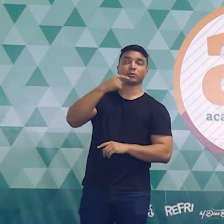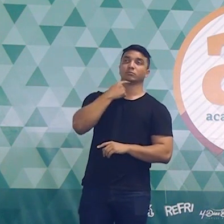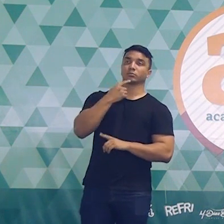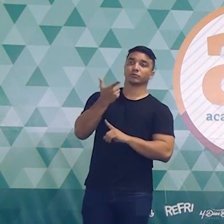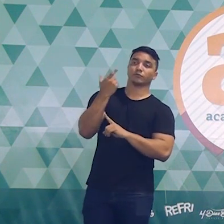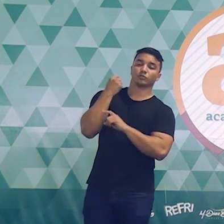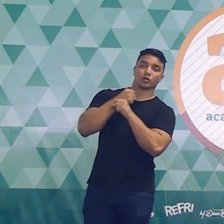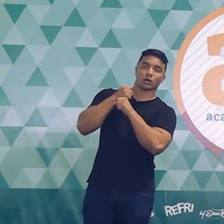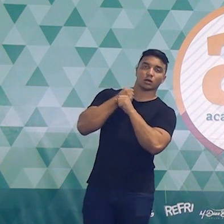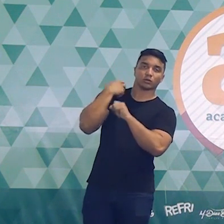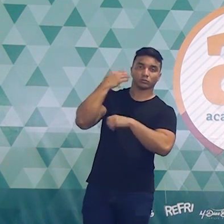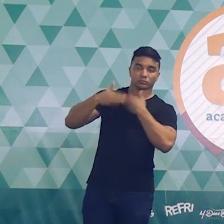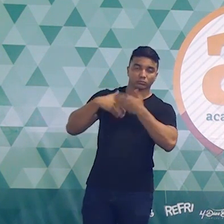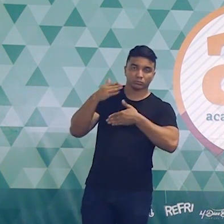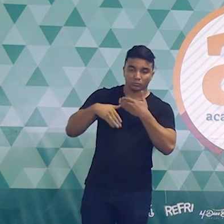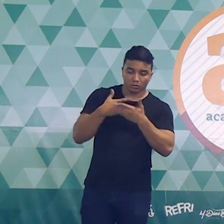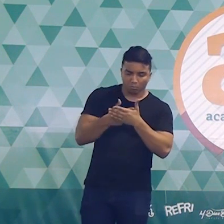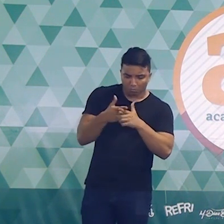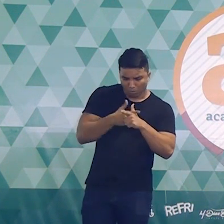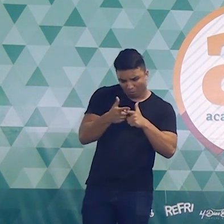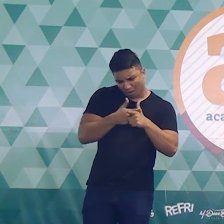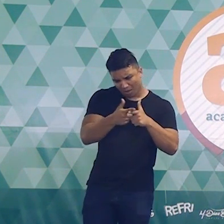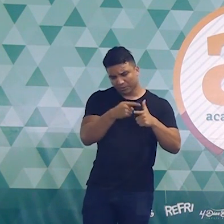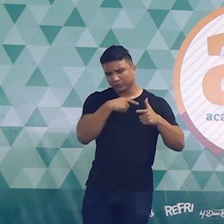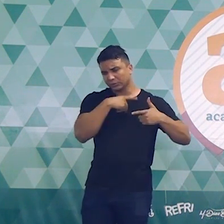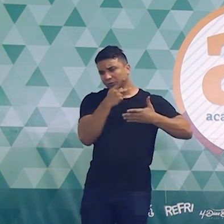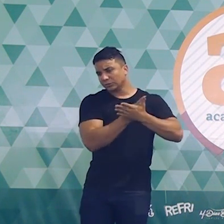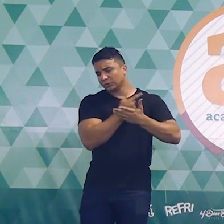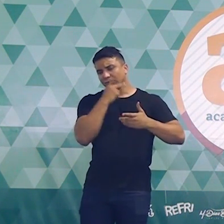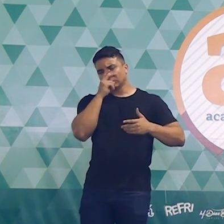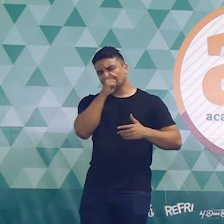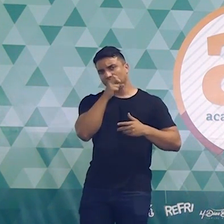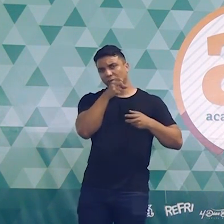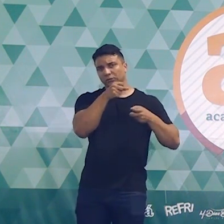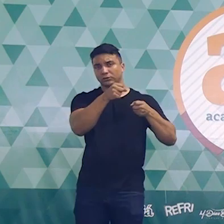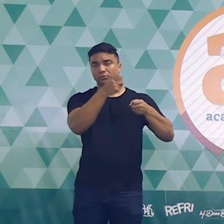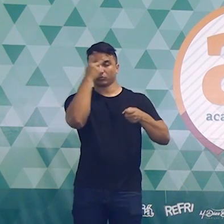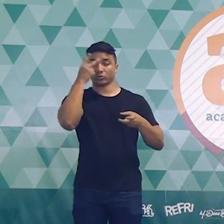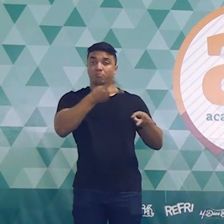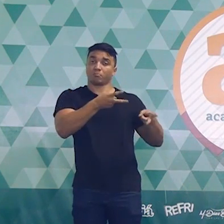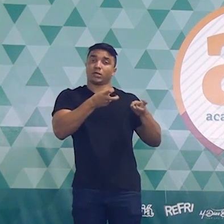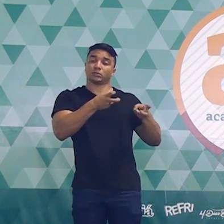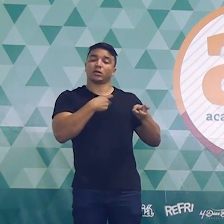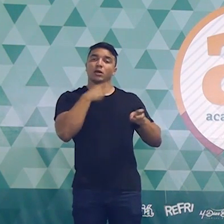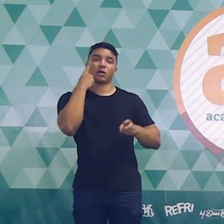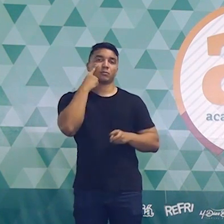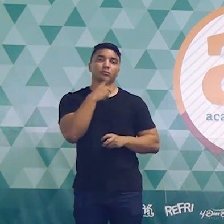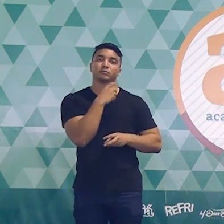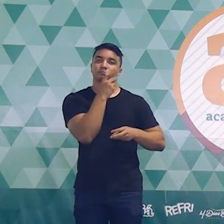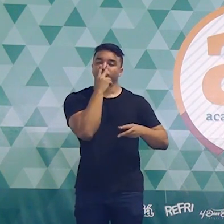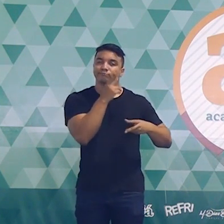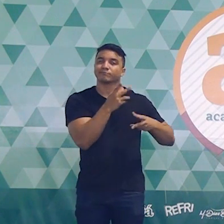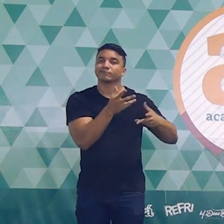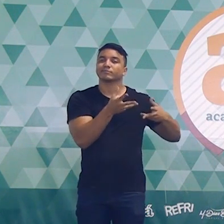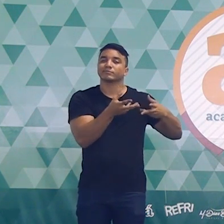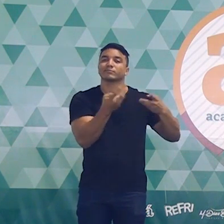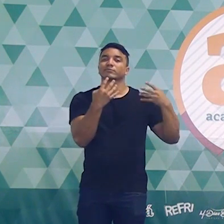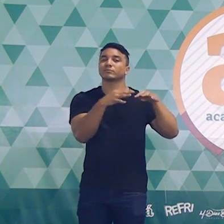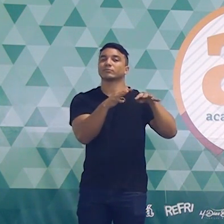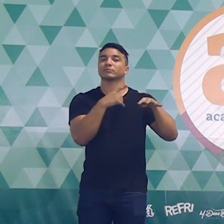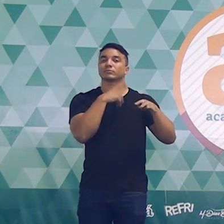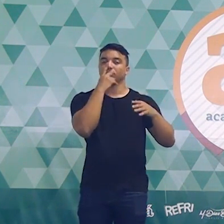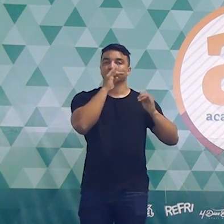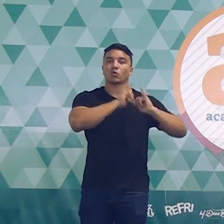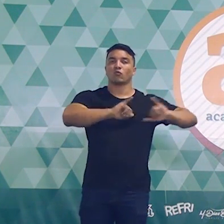20 anos, o problema tal vem se intensificando, vem se notabilizando, vem constituindo uma pauta cada vez mais frequente